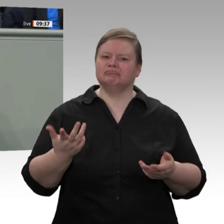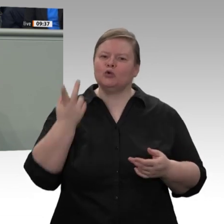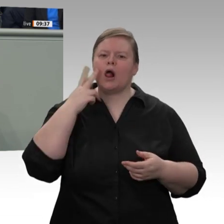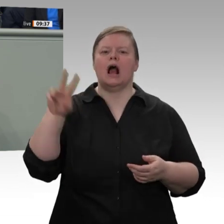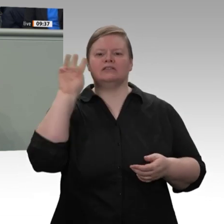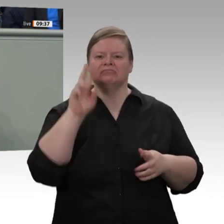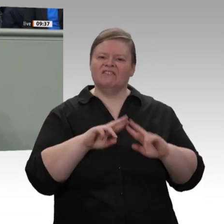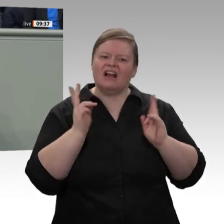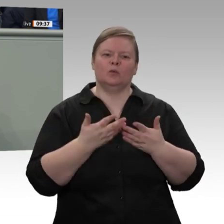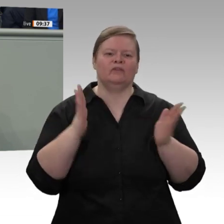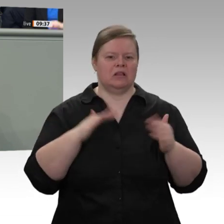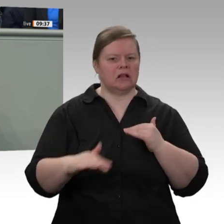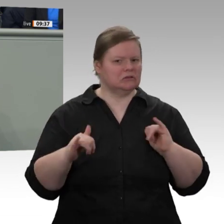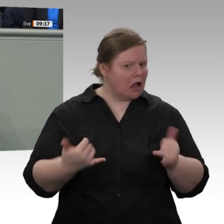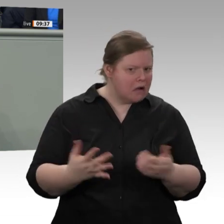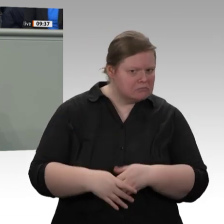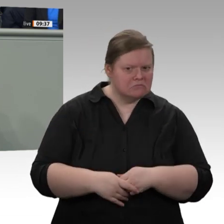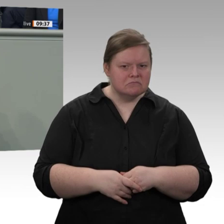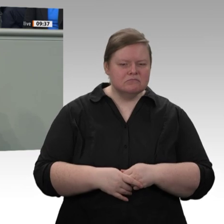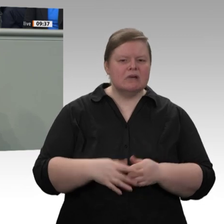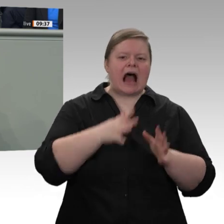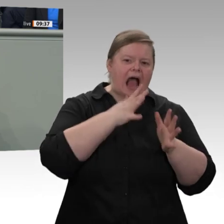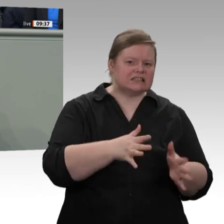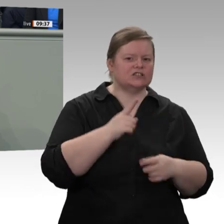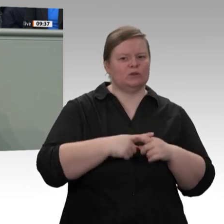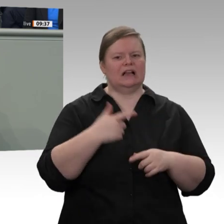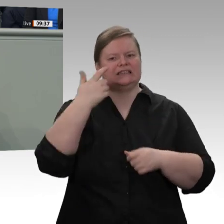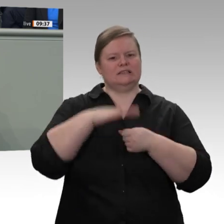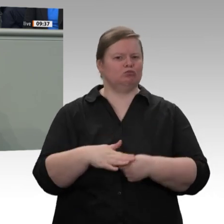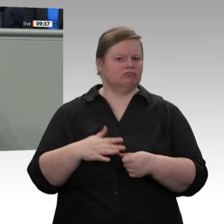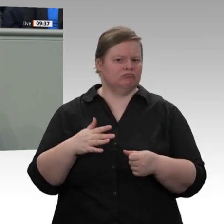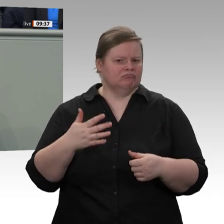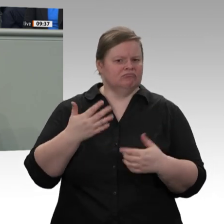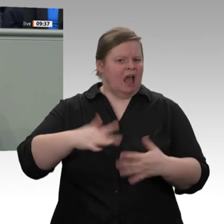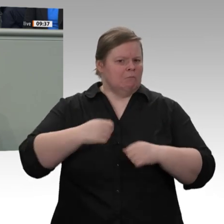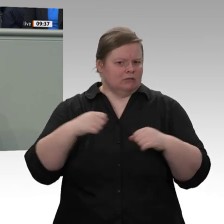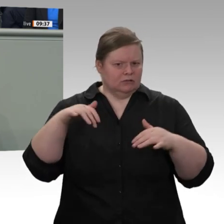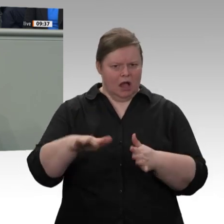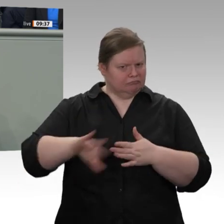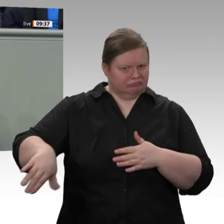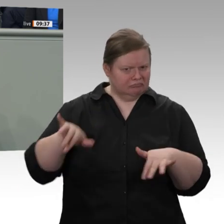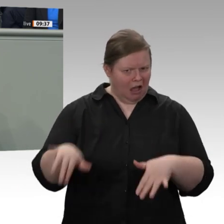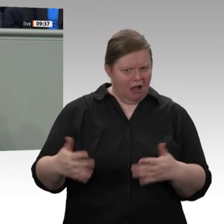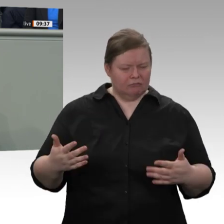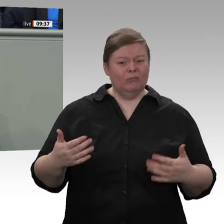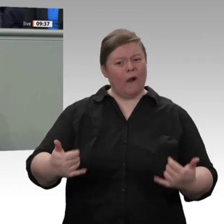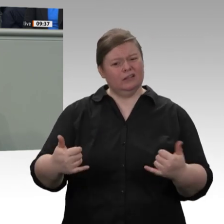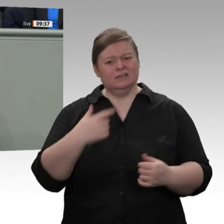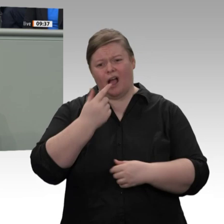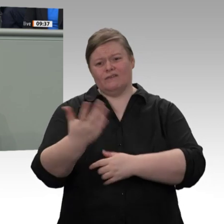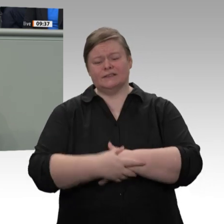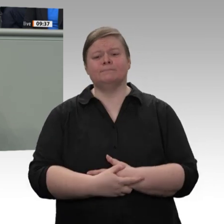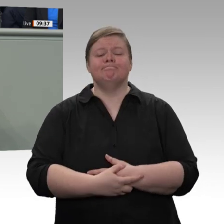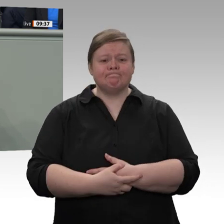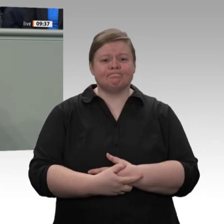weltoffenes und tolerantes Land, aber es gibt Entwicklungen in unserem Land, die mich beunruhigen und zutiefst